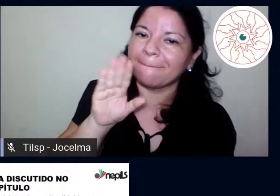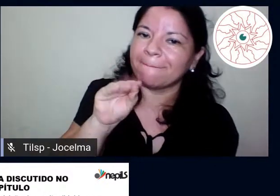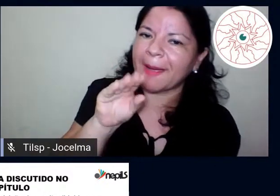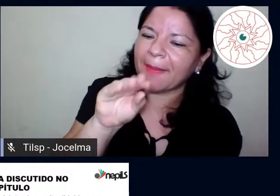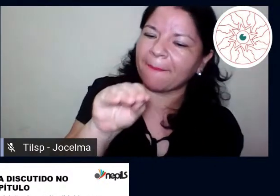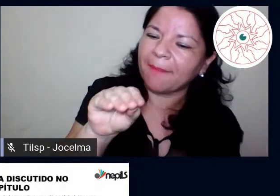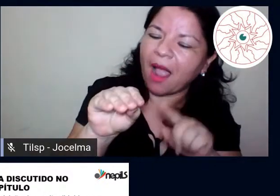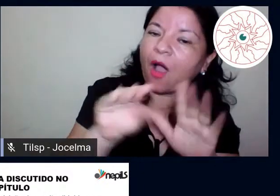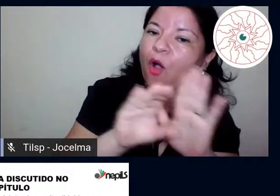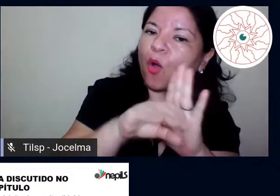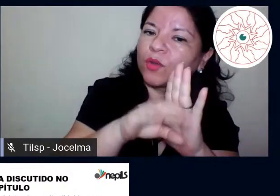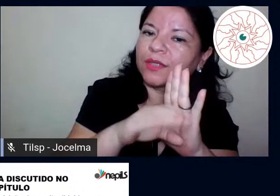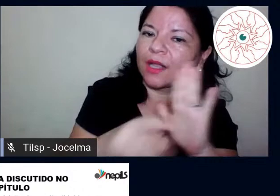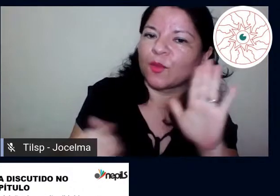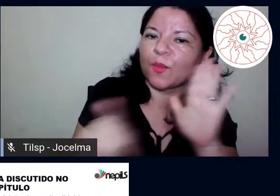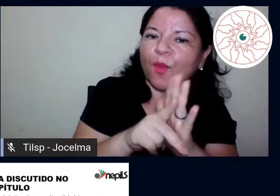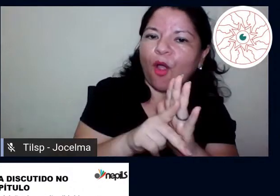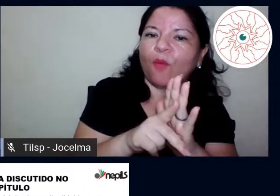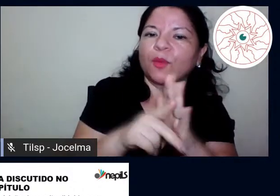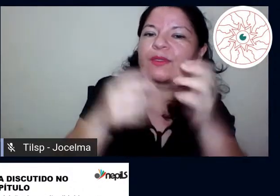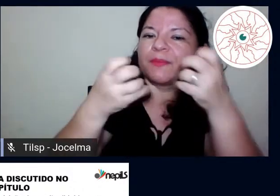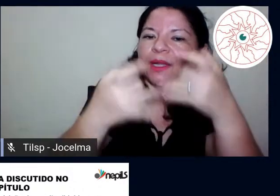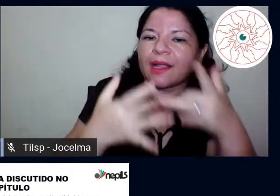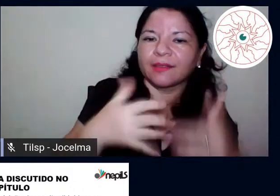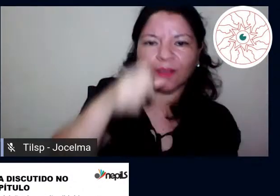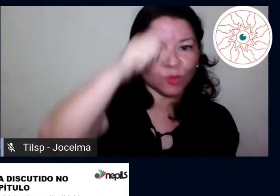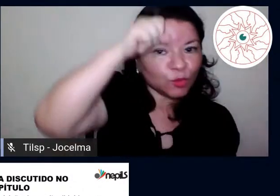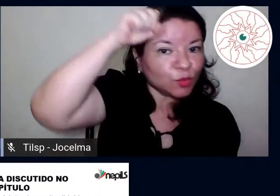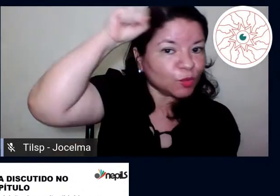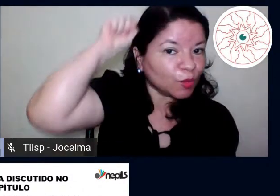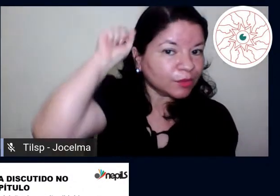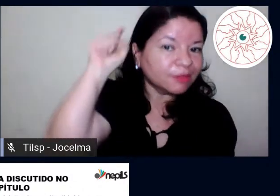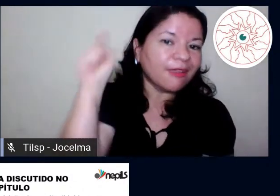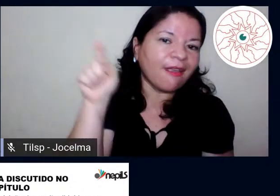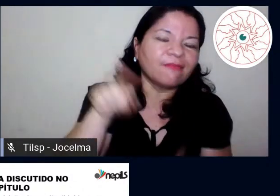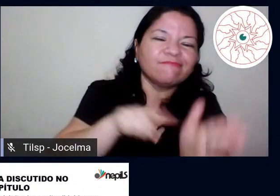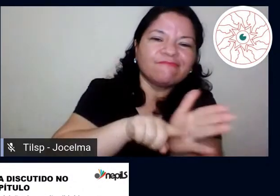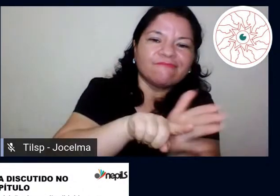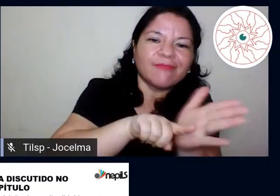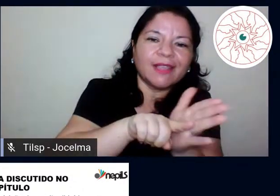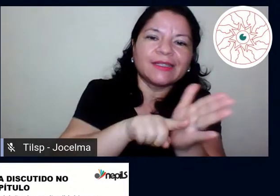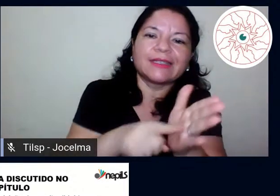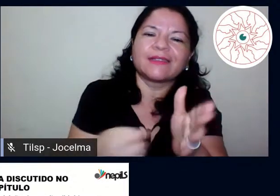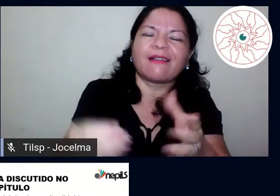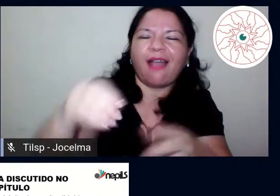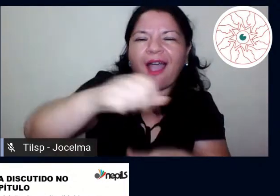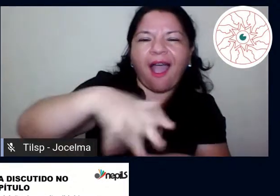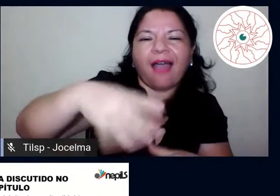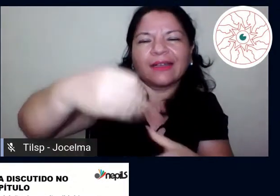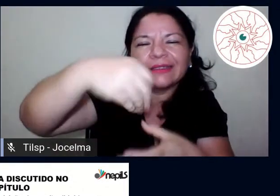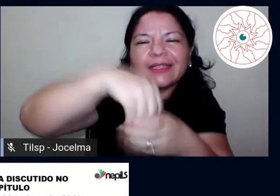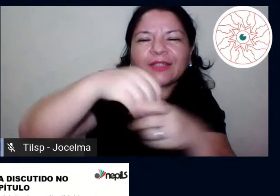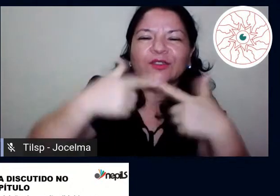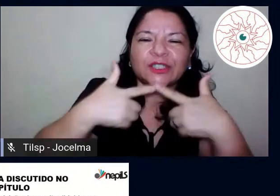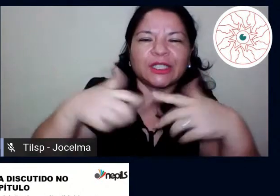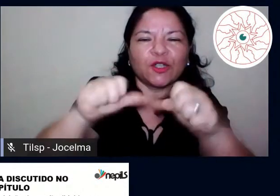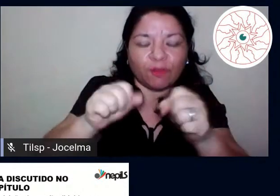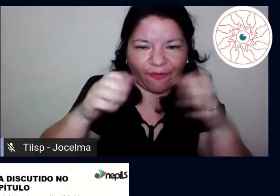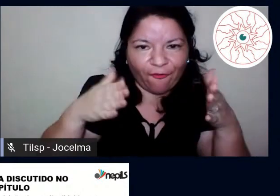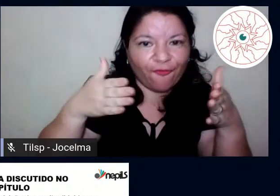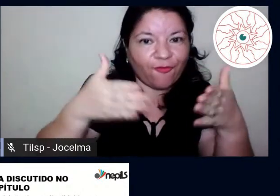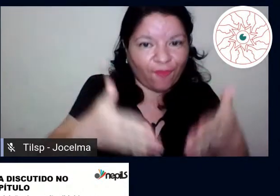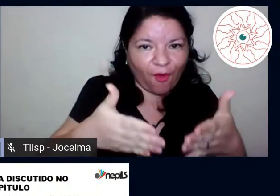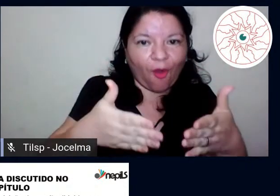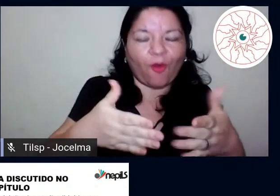né, pai da linguística, já que nos propomos a a fazer uma discussão mais dentro da linguística. Então, estamos assumindo eh a